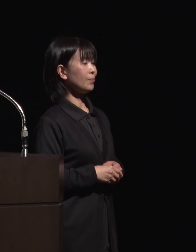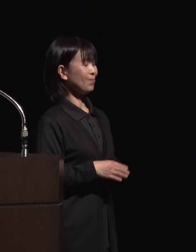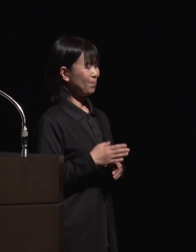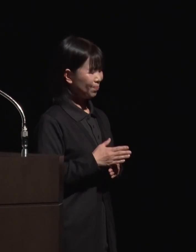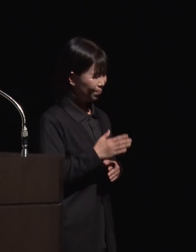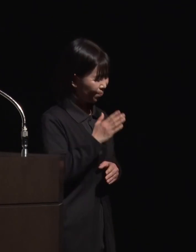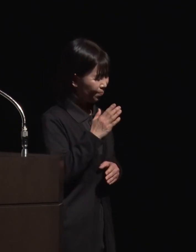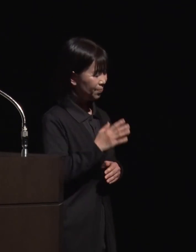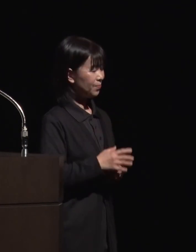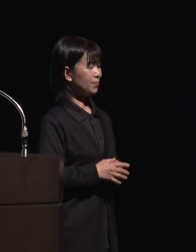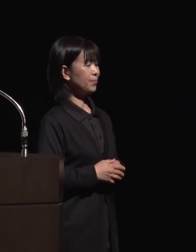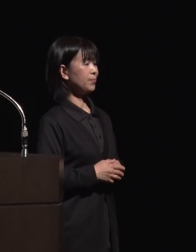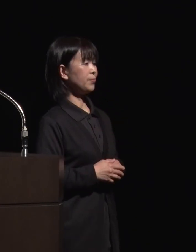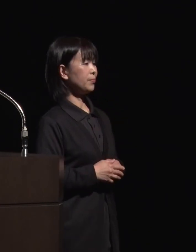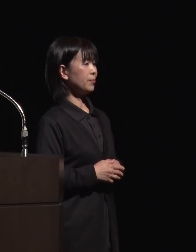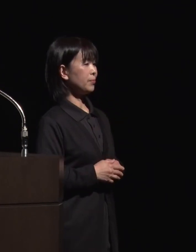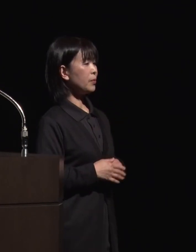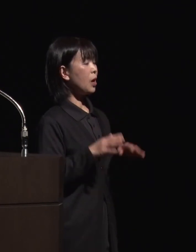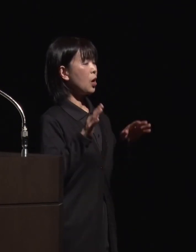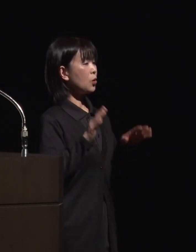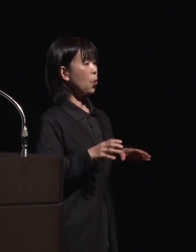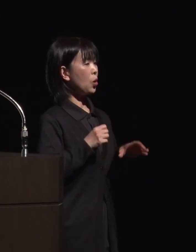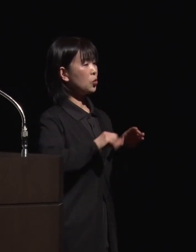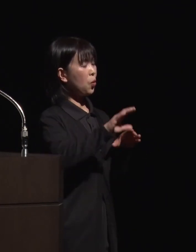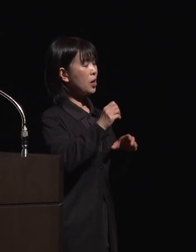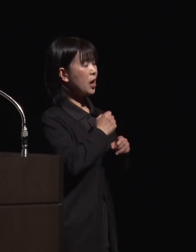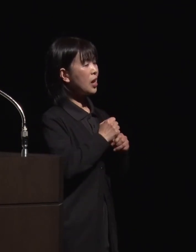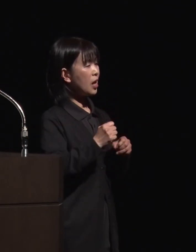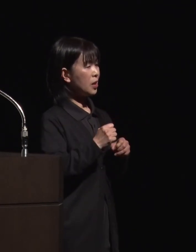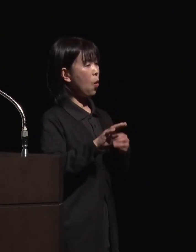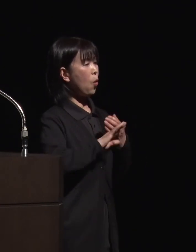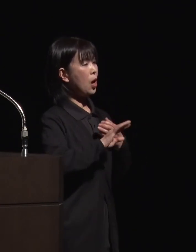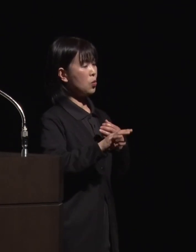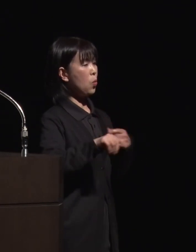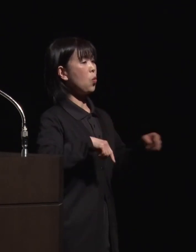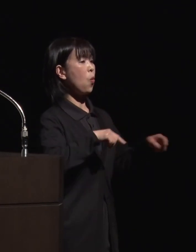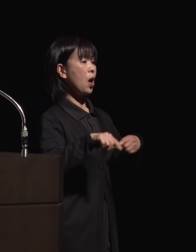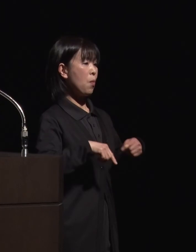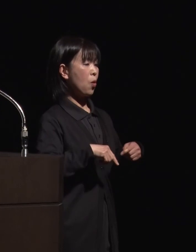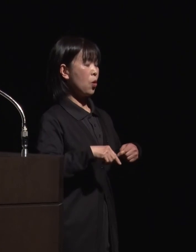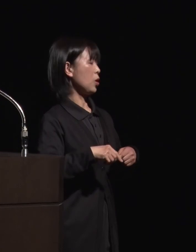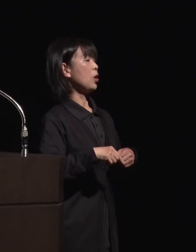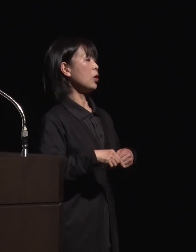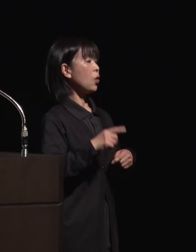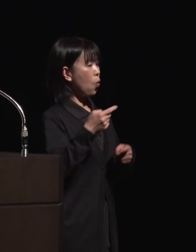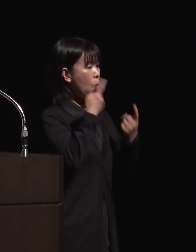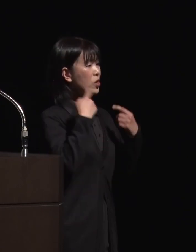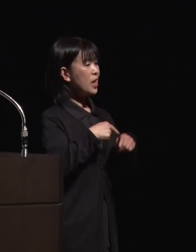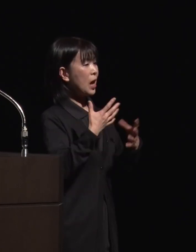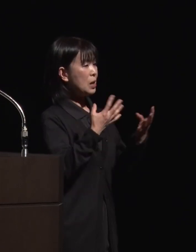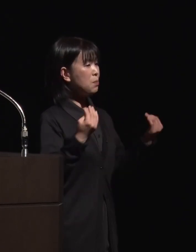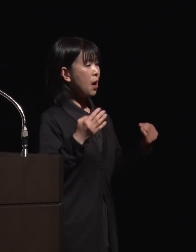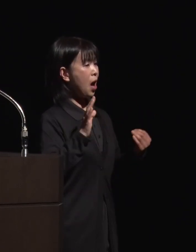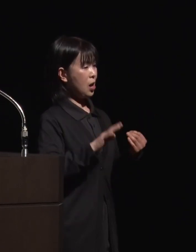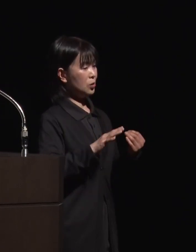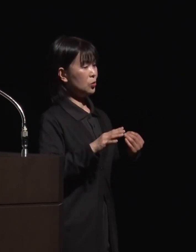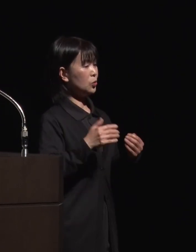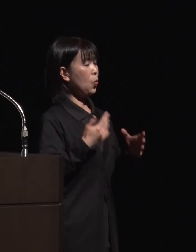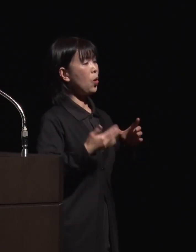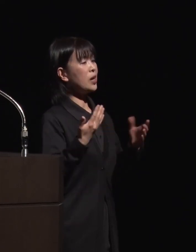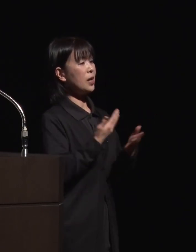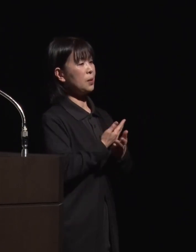ありがとうございます。本日上映できなかった他の動画もそれぞれの個性あふれる楽しい動画となっています